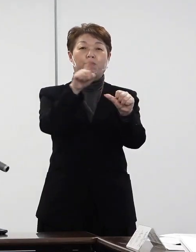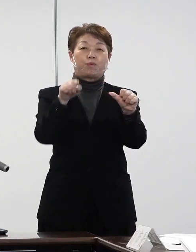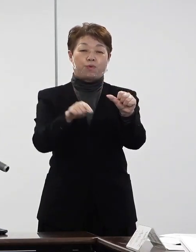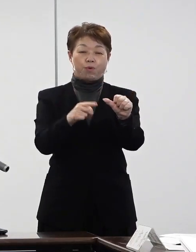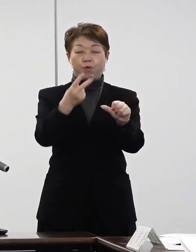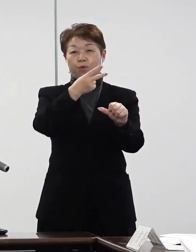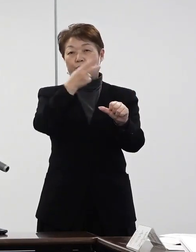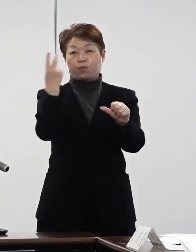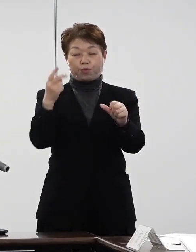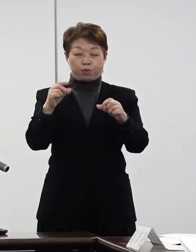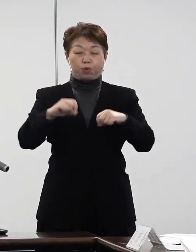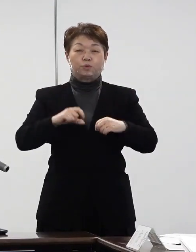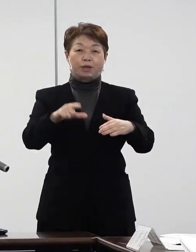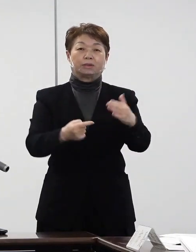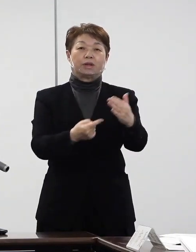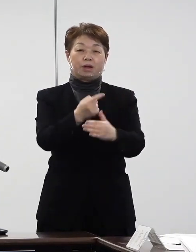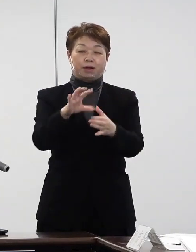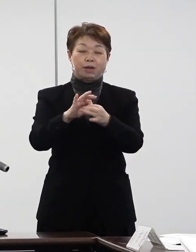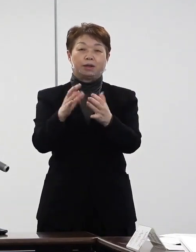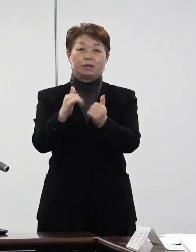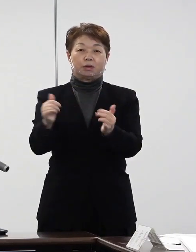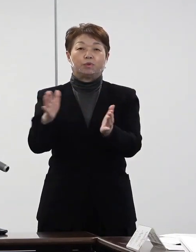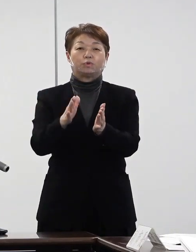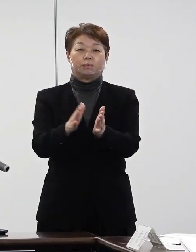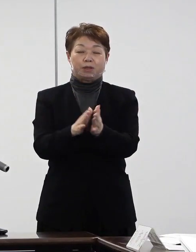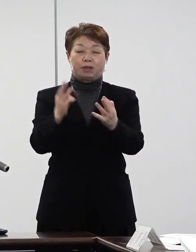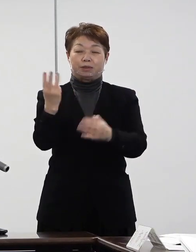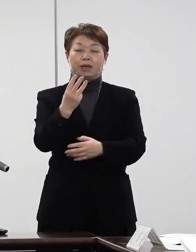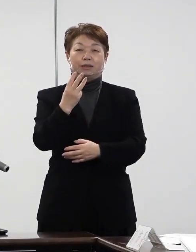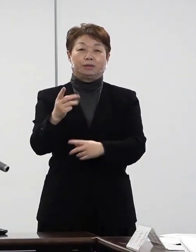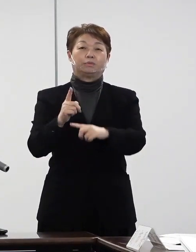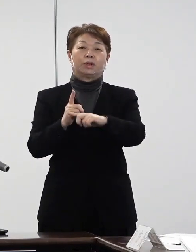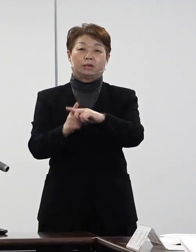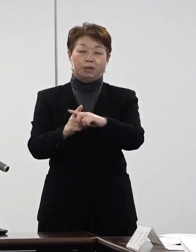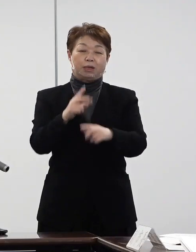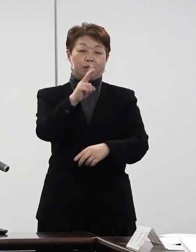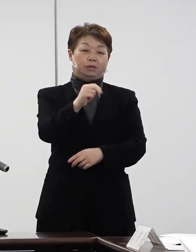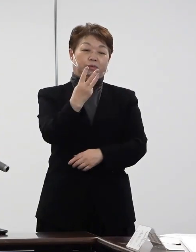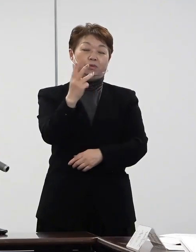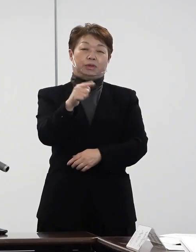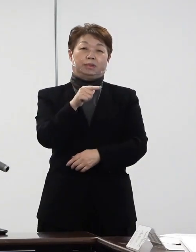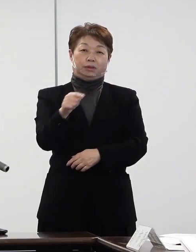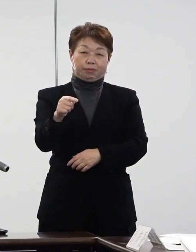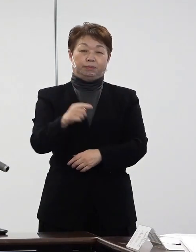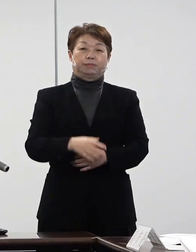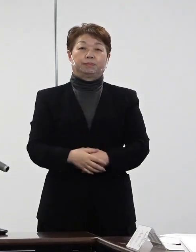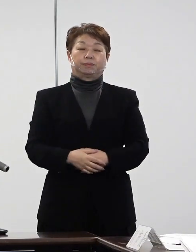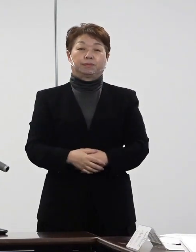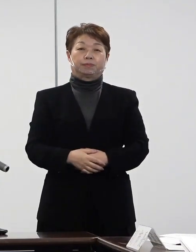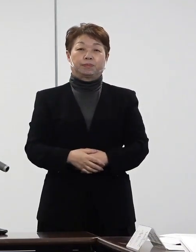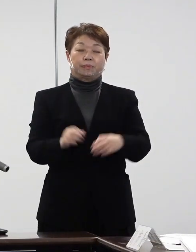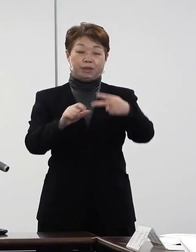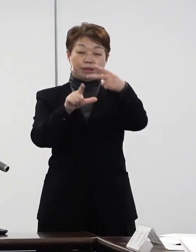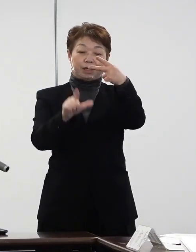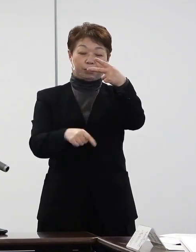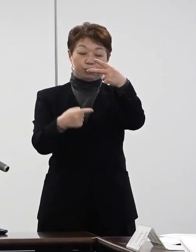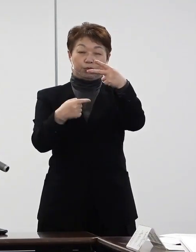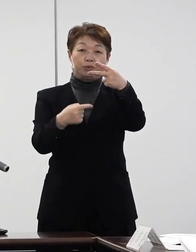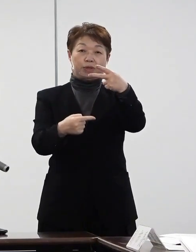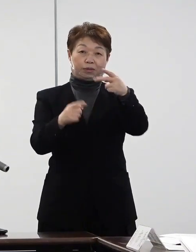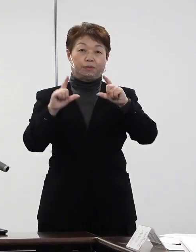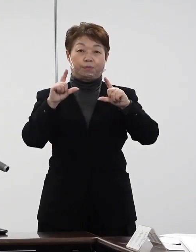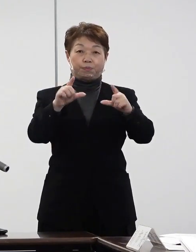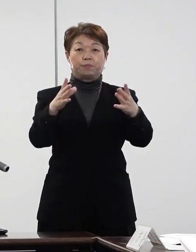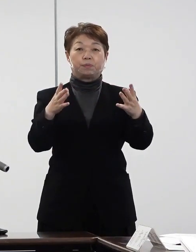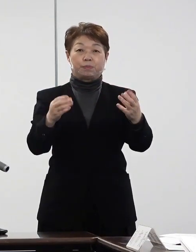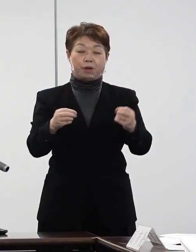校のクラスターで関連の方を含め3名増加し23名、同じく2月1日公